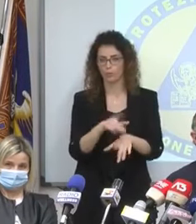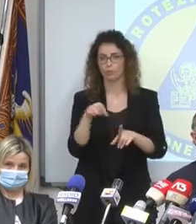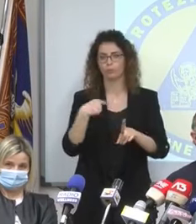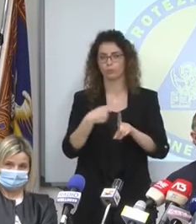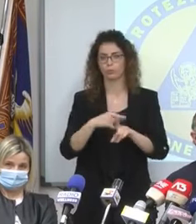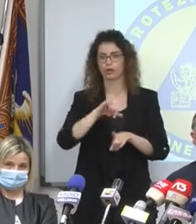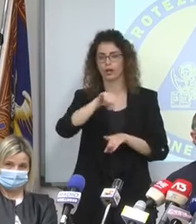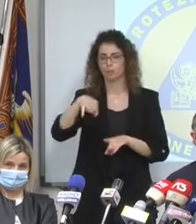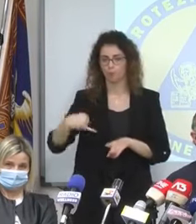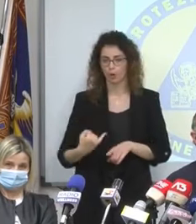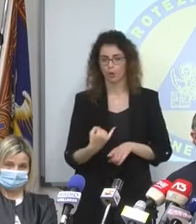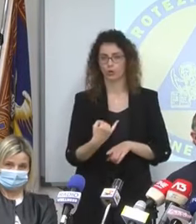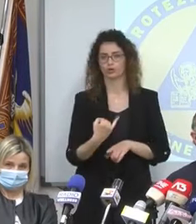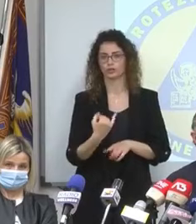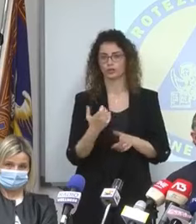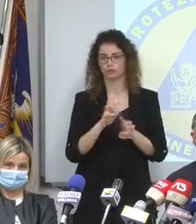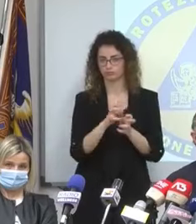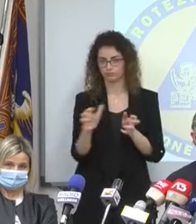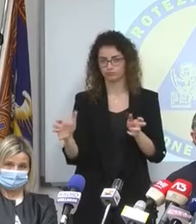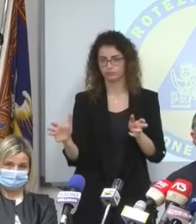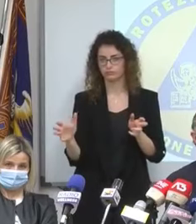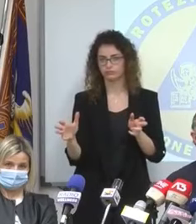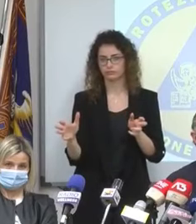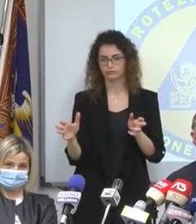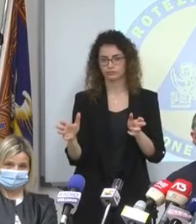le mogli, eccetera, di quelle